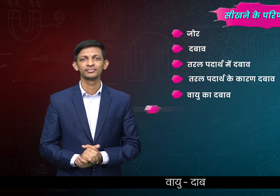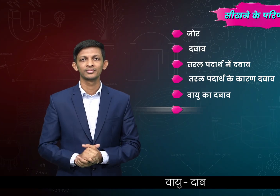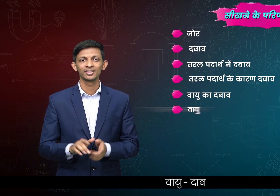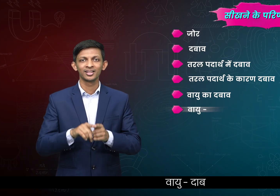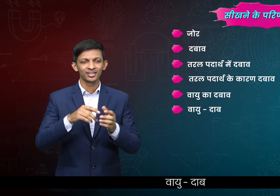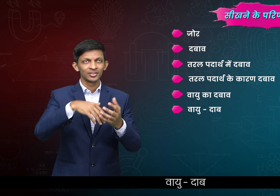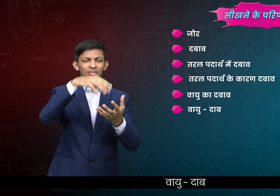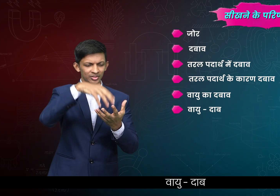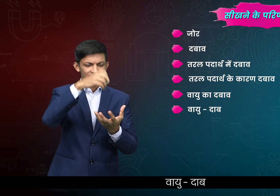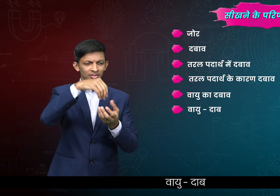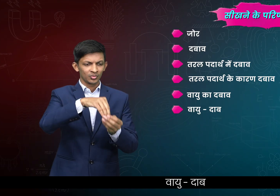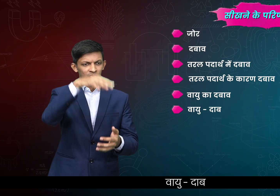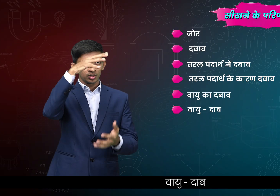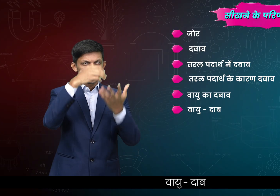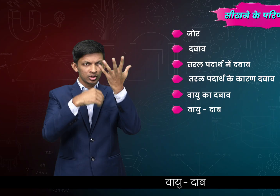वायु दाब,